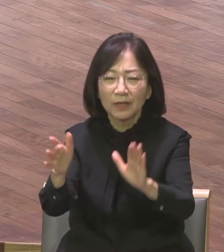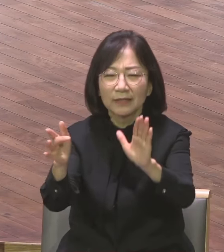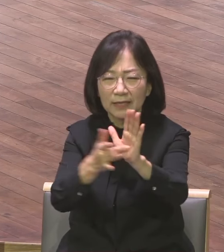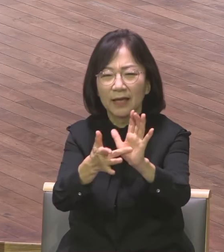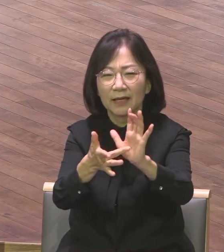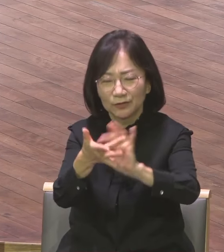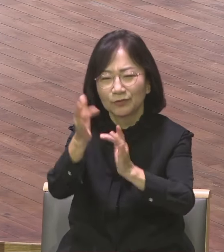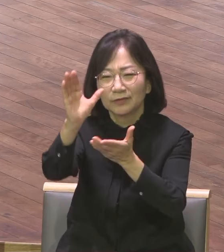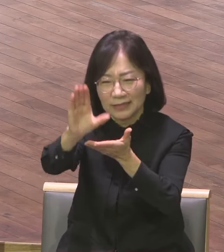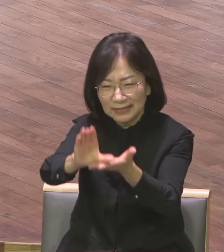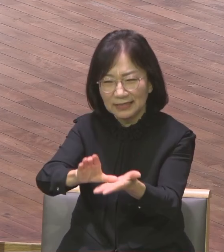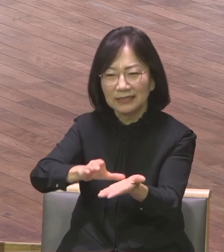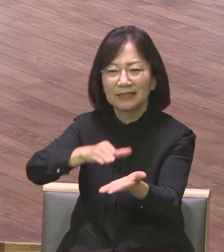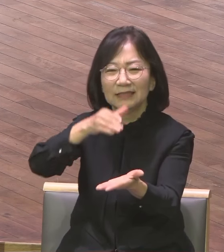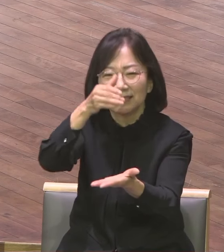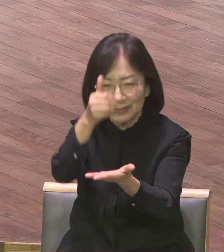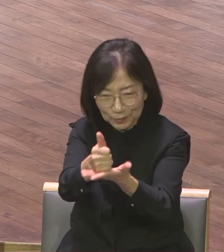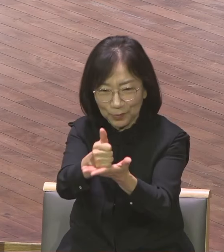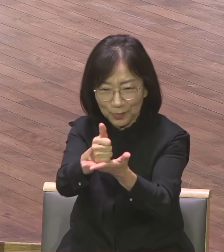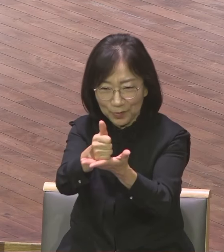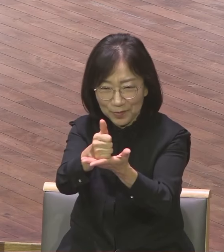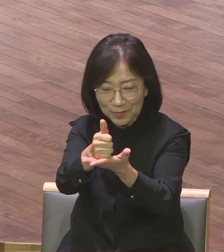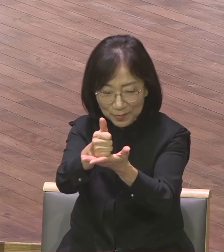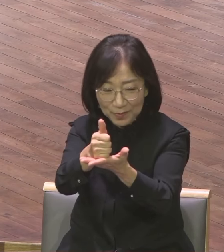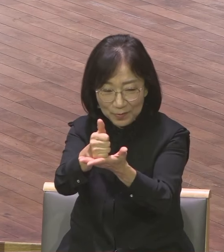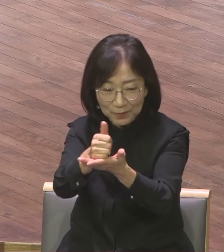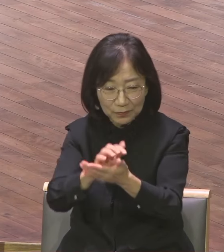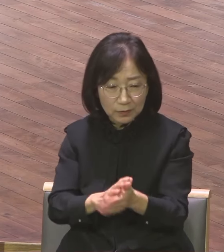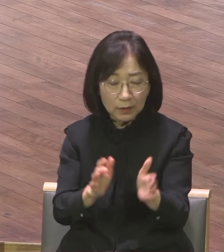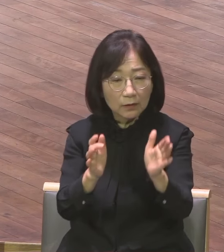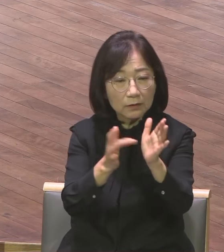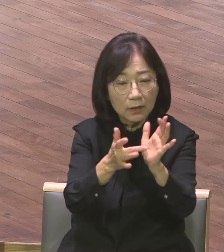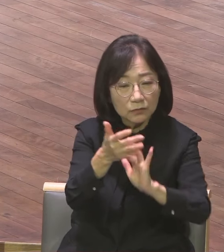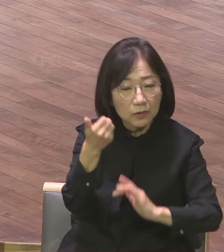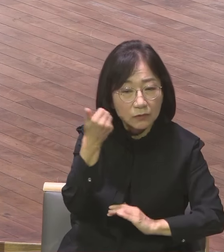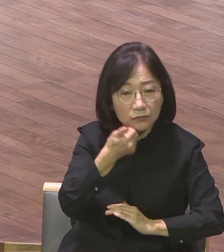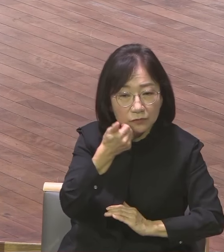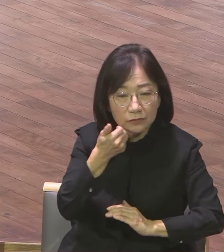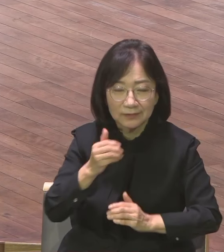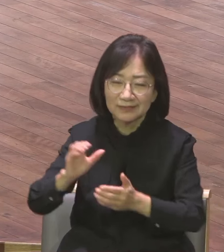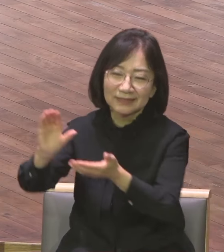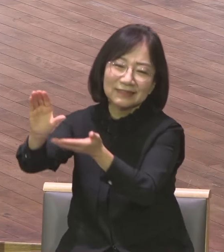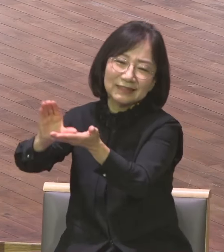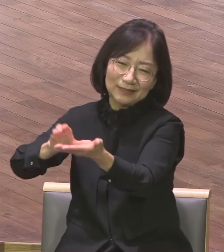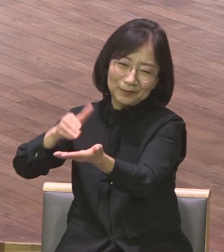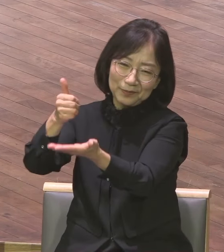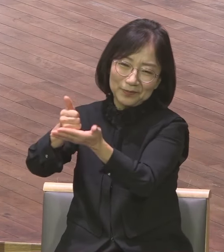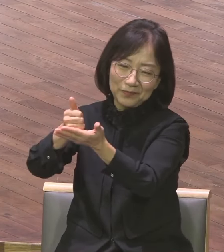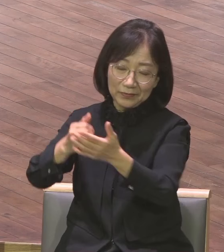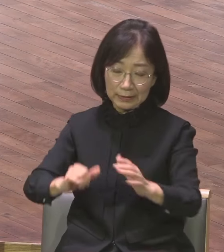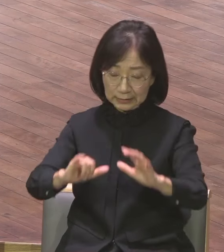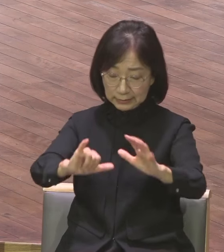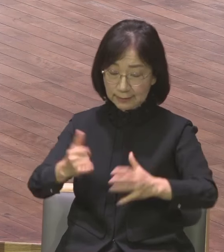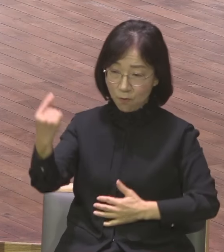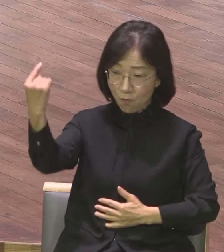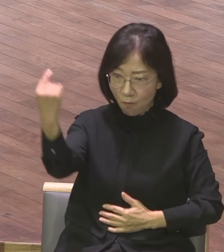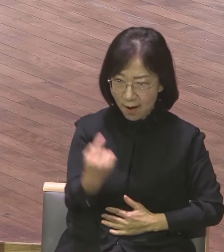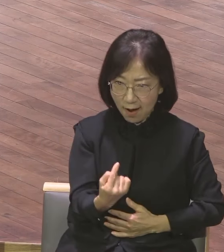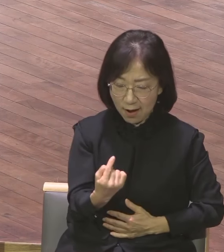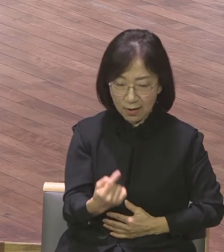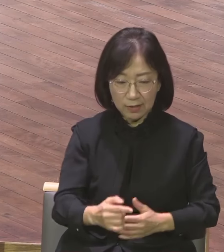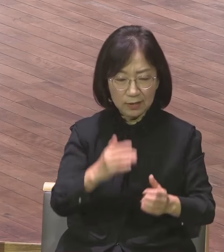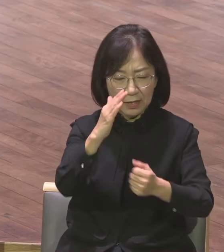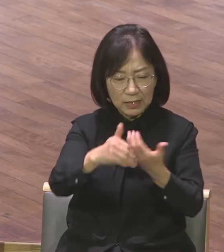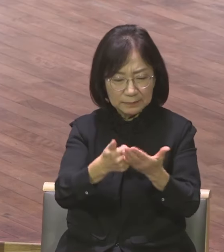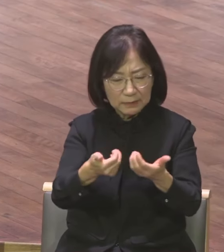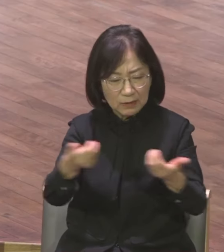그리스도임을 강조했어요. 예수 그리스도. 예수가 그리스도로 이 땅에 오셔서 하나님 떠난 죄